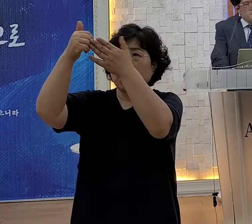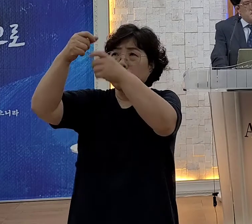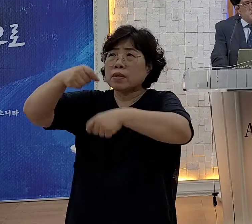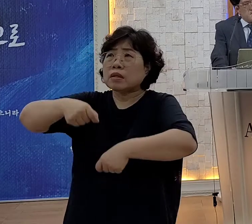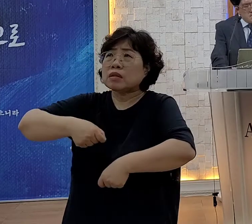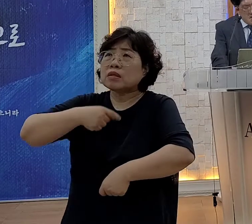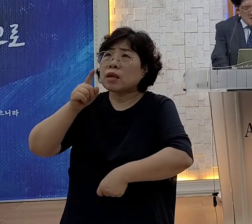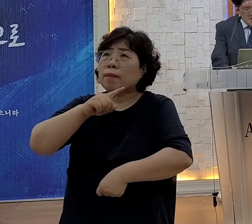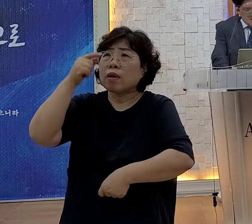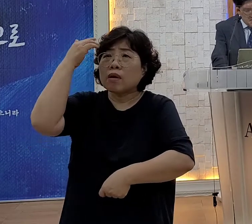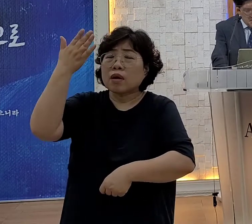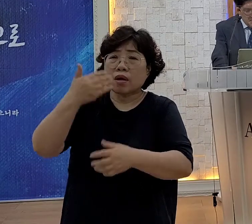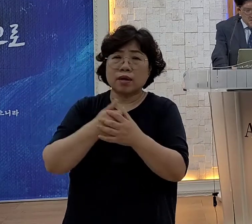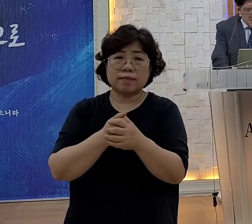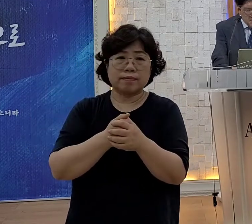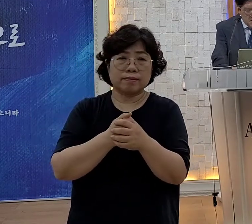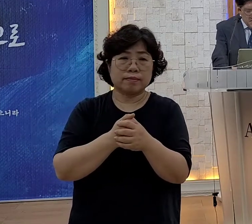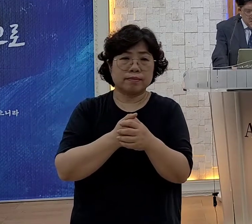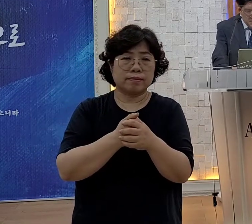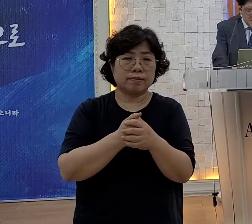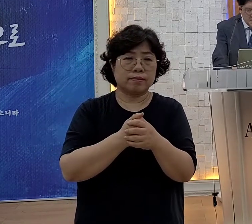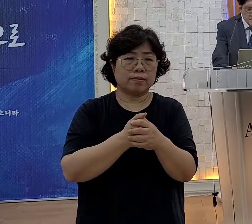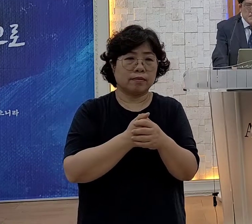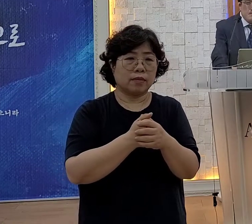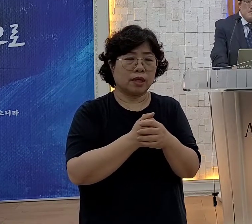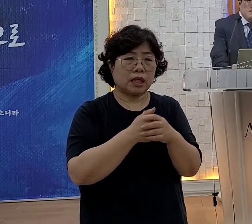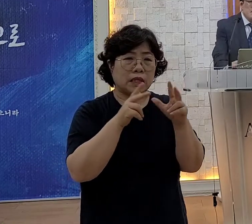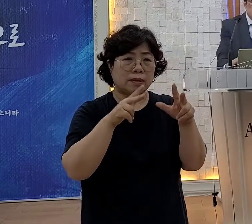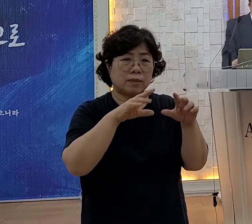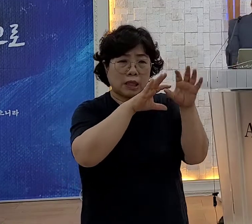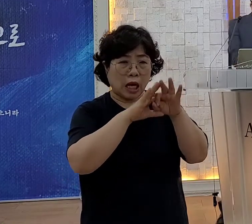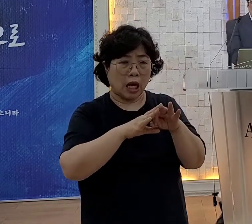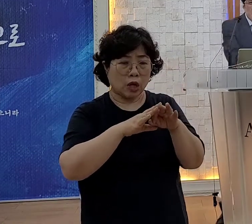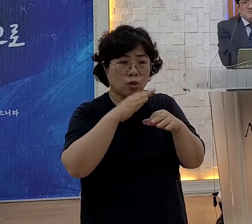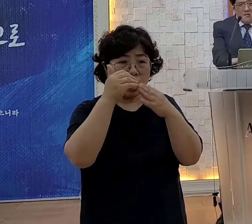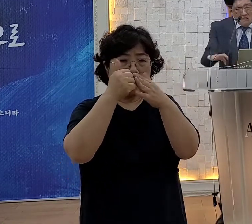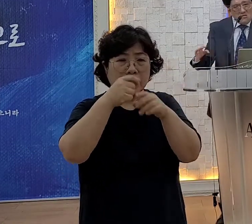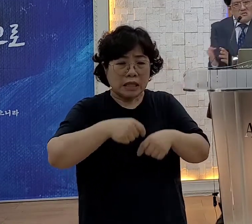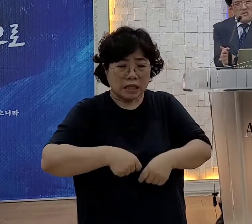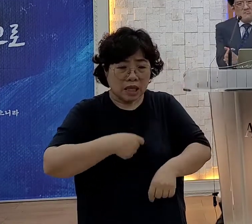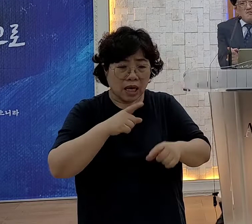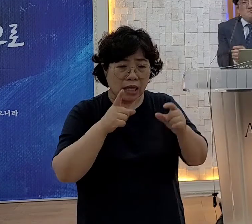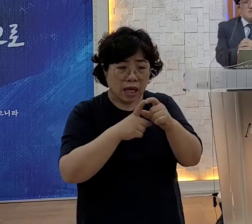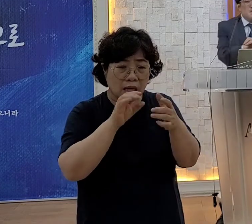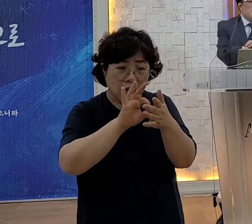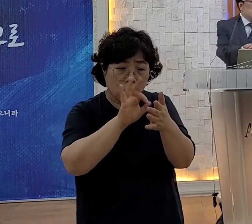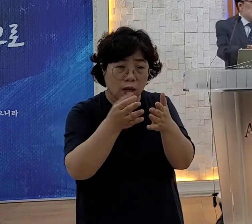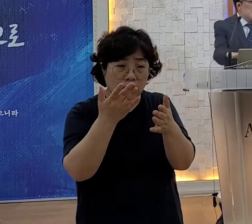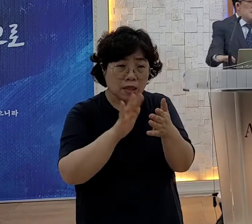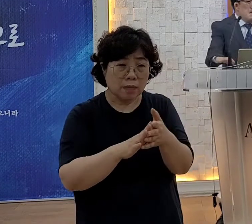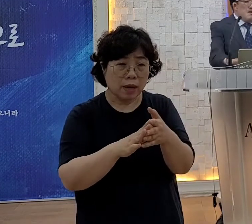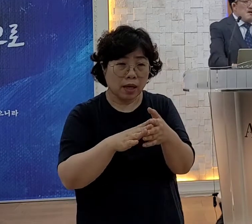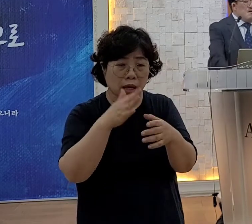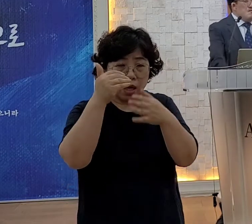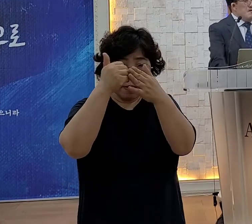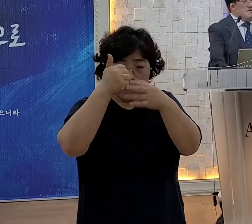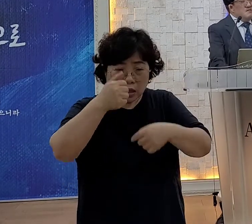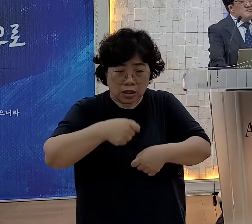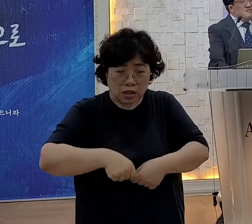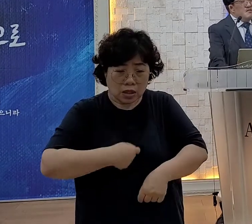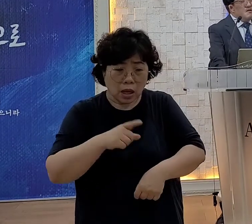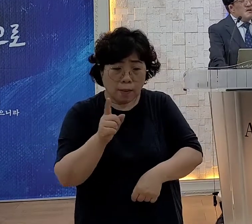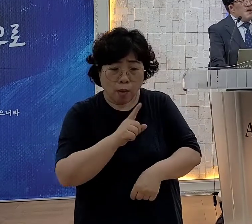뭘까요? 자꾸 제가 그 말을 하지 않잖아요. 이제 여러분 제가 계속 이제 앞으로 나올 것이기 때문에 오늘 제가 그 첫